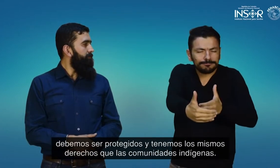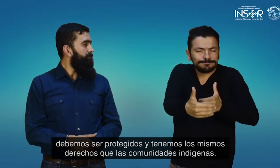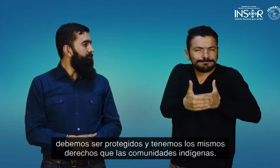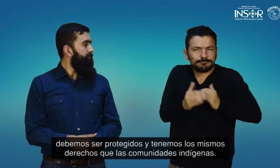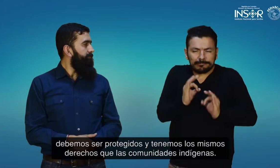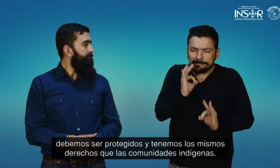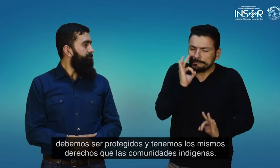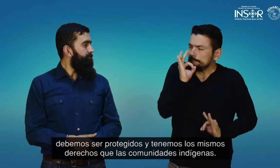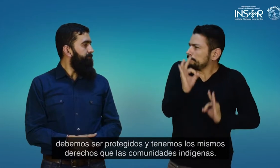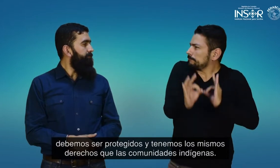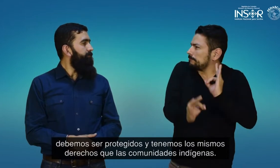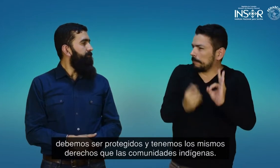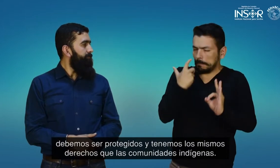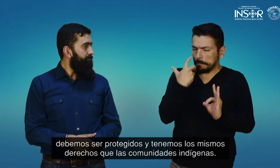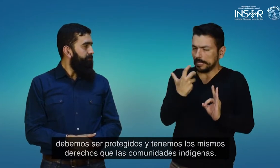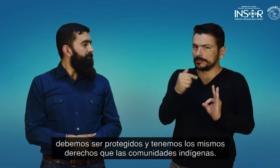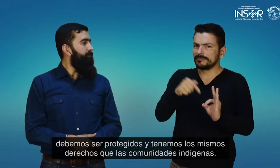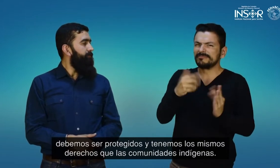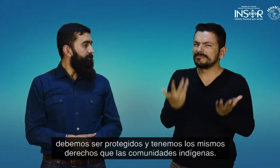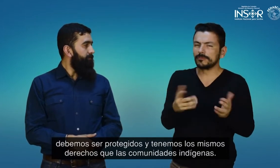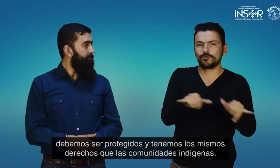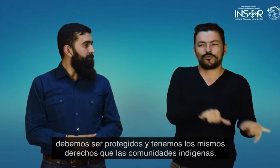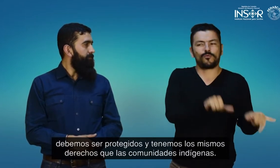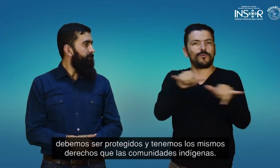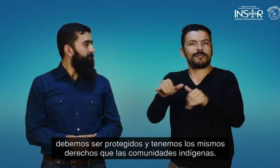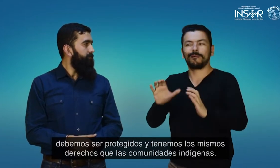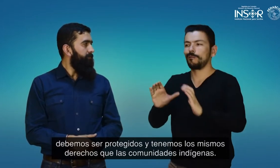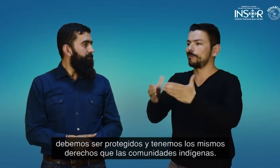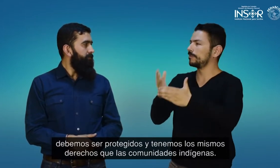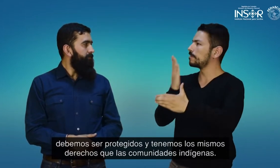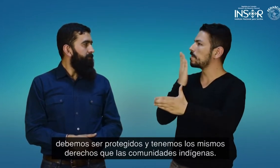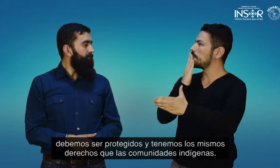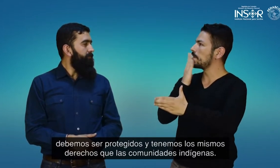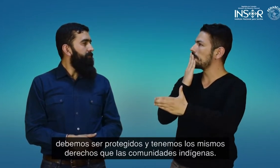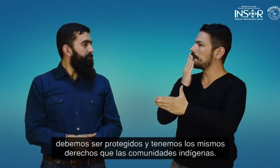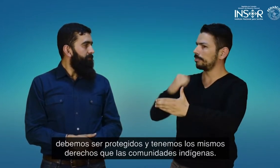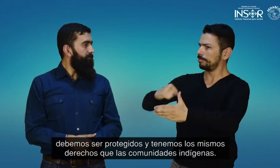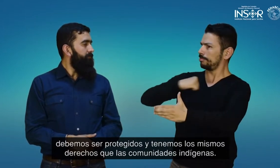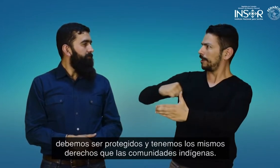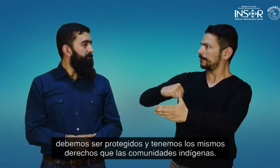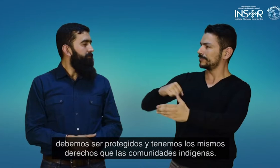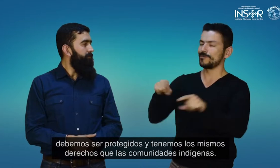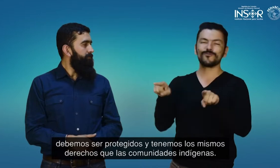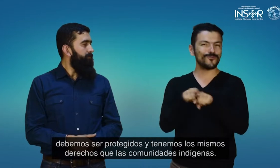riqueza cultural, debemos ser protegidos y tenemos los mismos derechos de las comunidades indígenas.